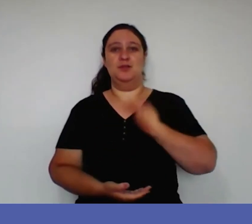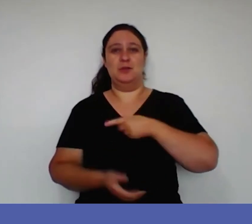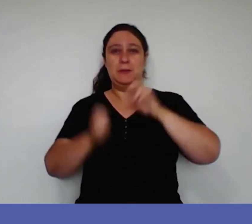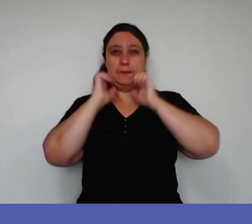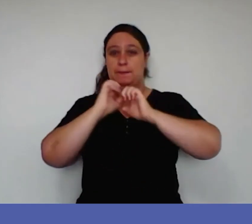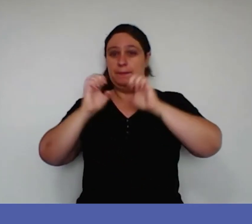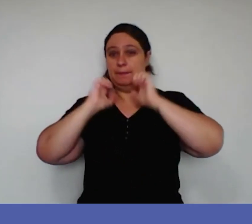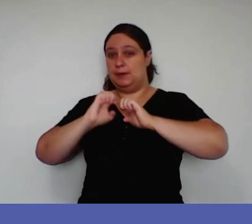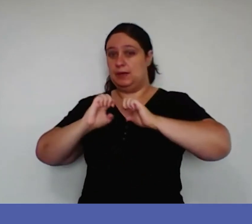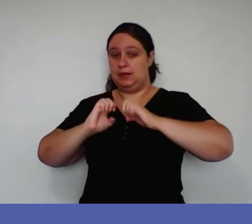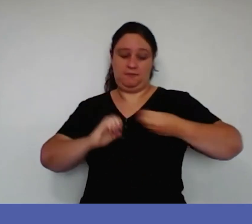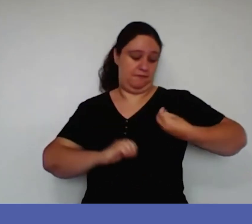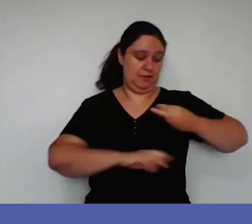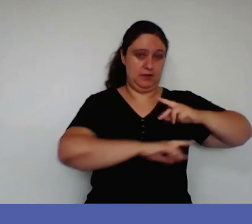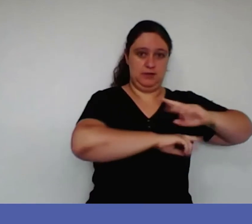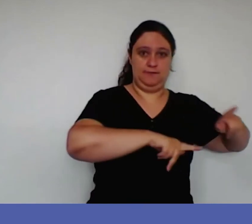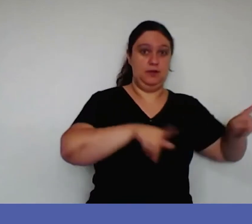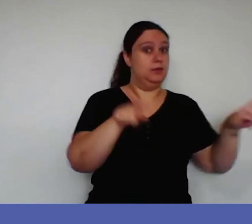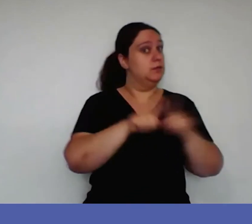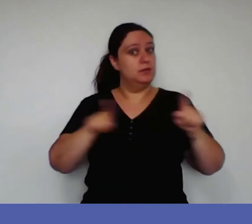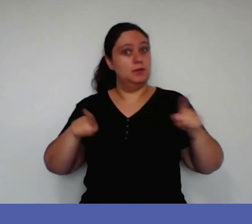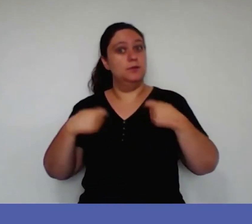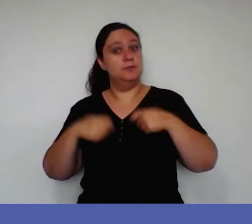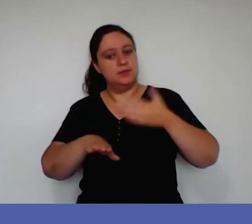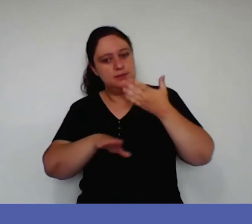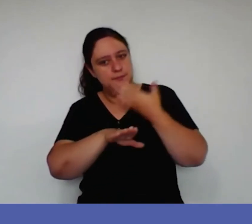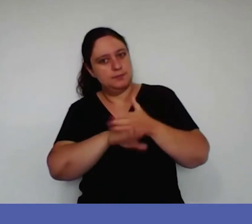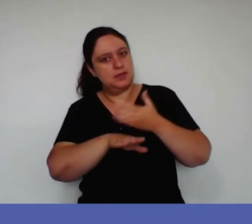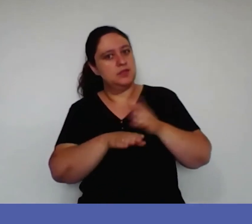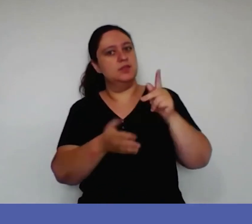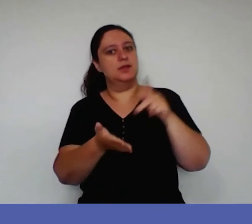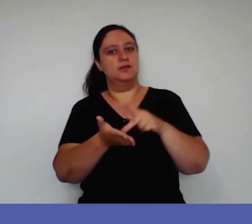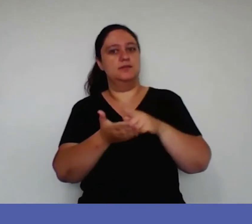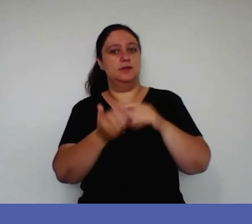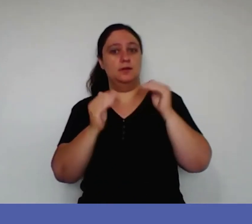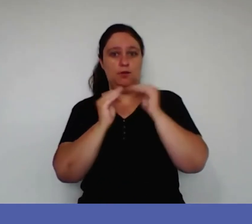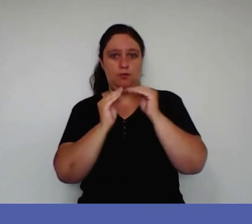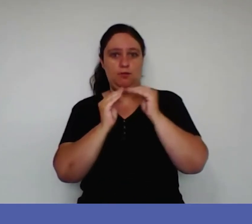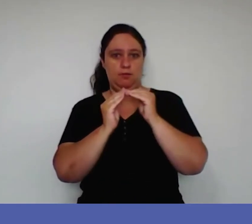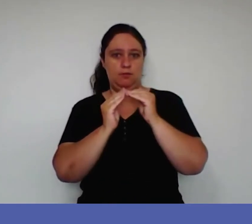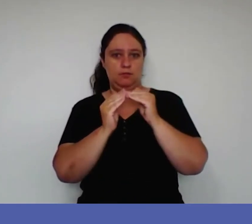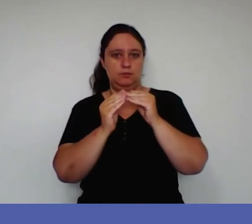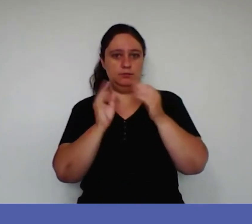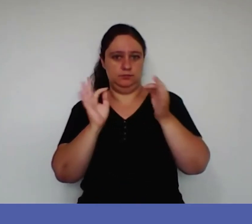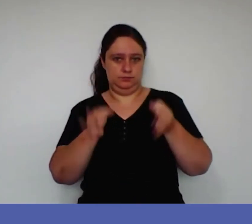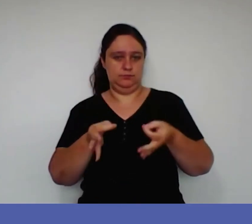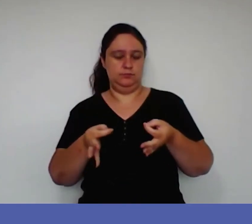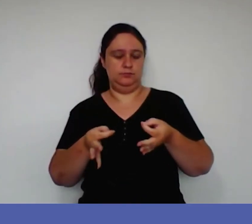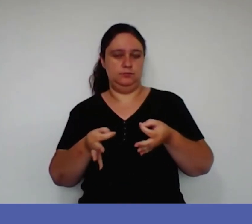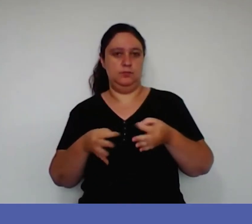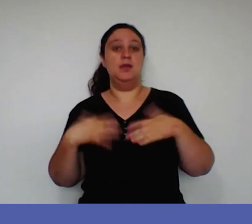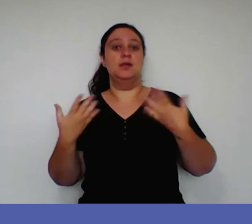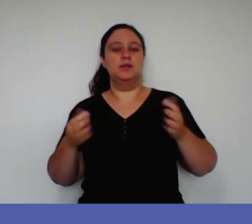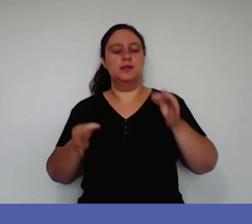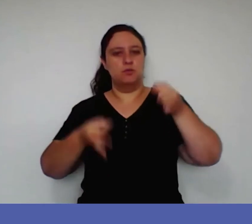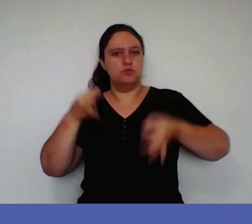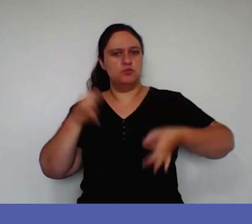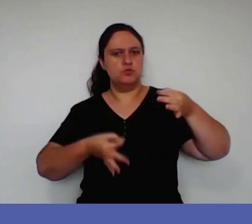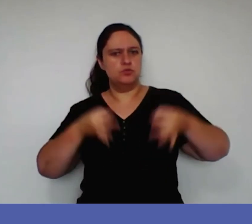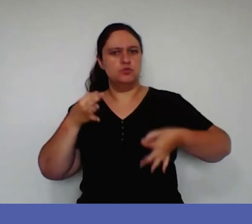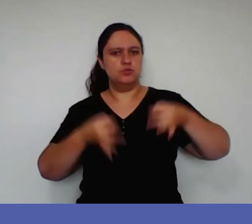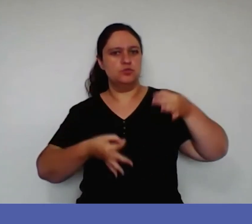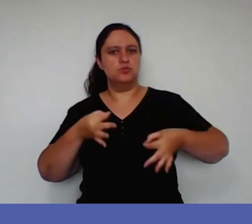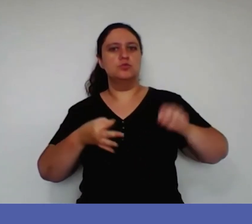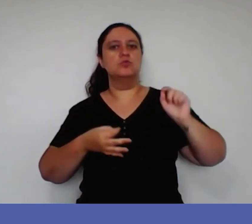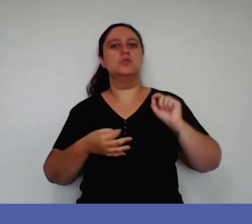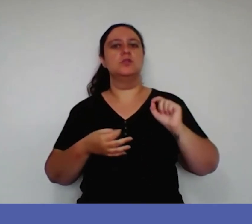Nós devemos pregar e viver a mesma coisa. Então, essa justiça objetiva que é Cristo, que morreu por